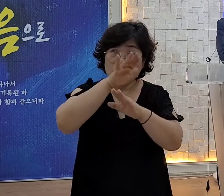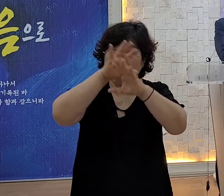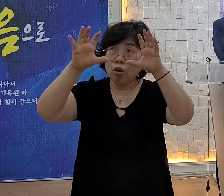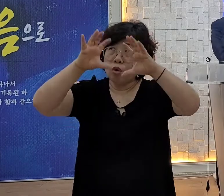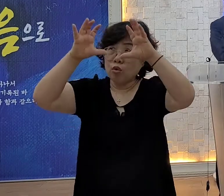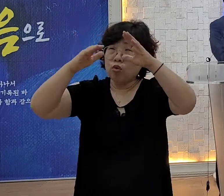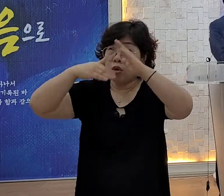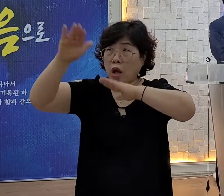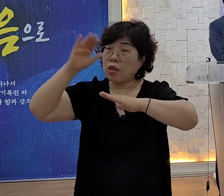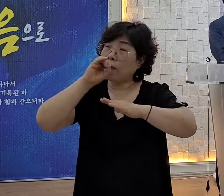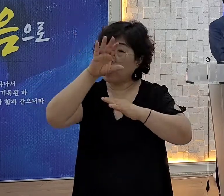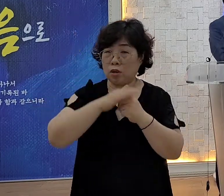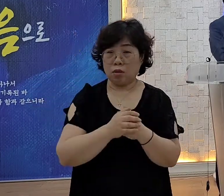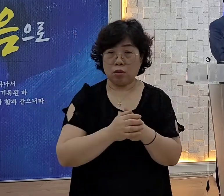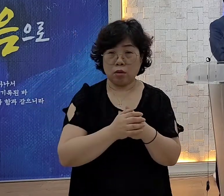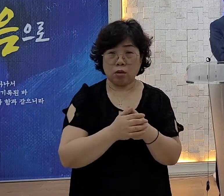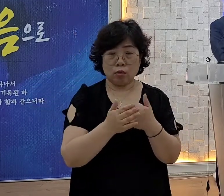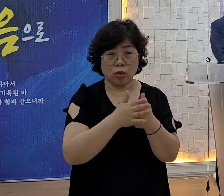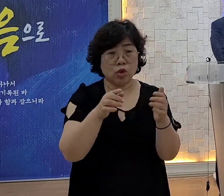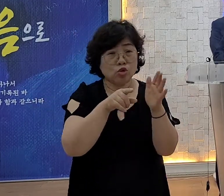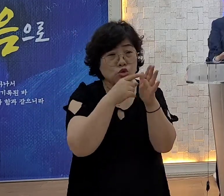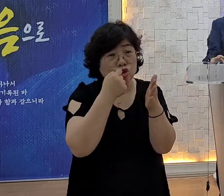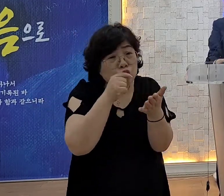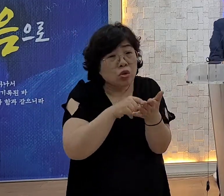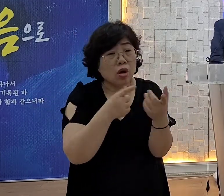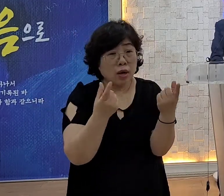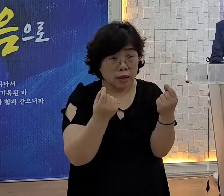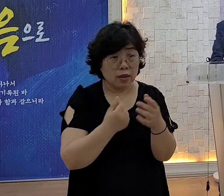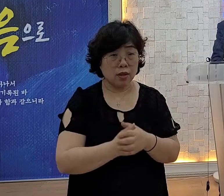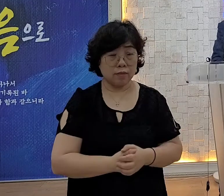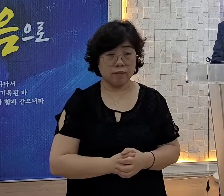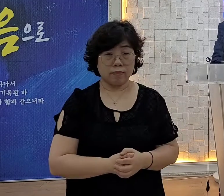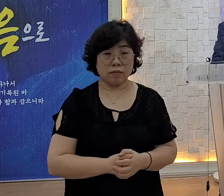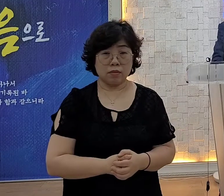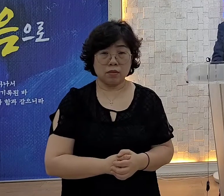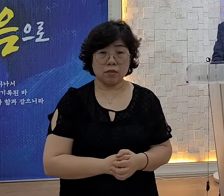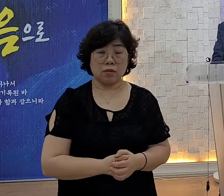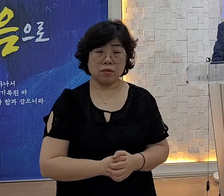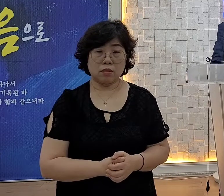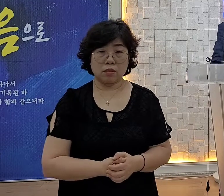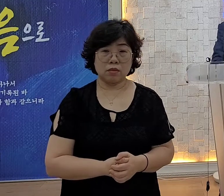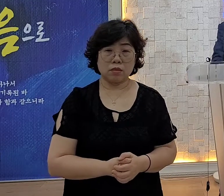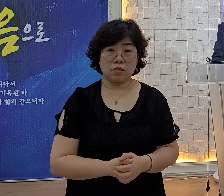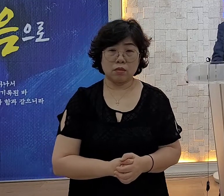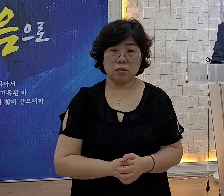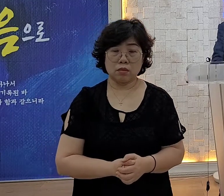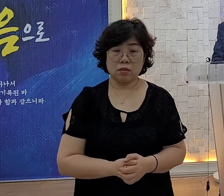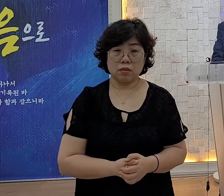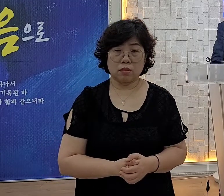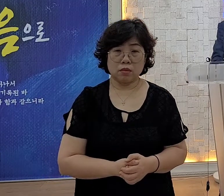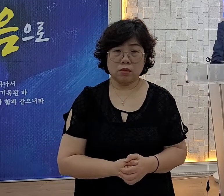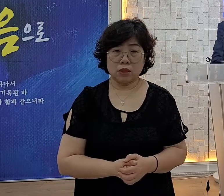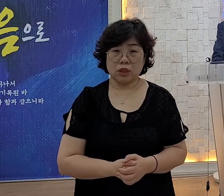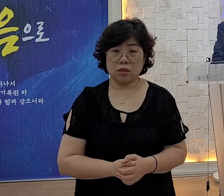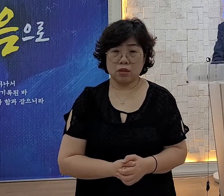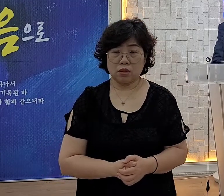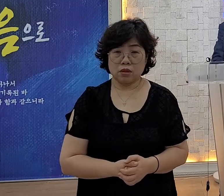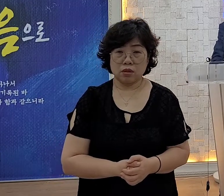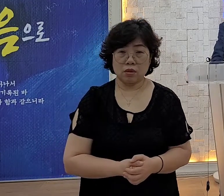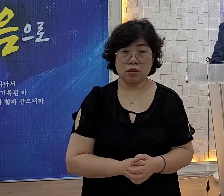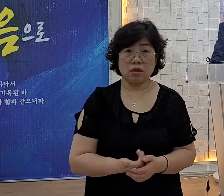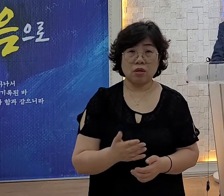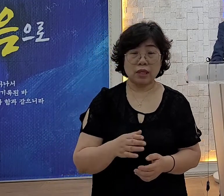얼마나 이 중요한 문제인데, 우리는 이렇게 인식하고 예수를 믿게 된 거예요. 출발점. 근데 제가 여기 10년